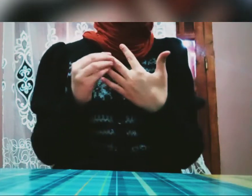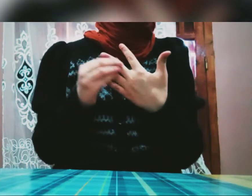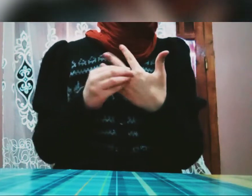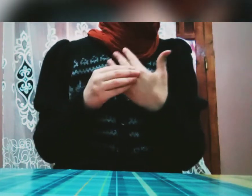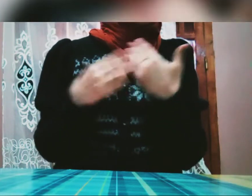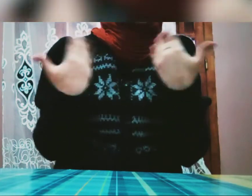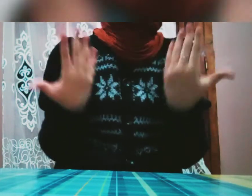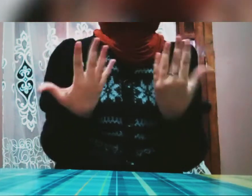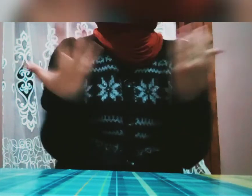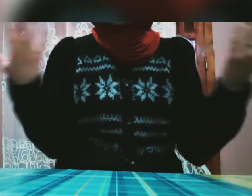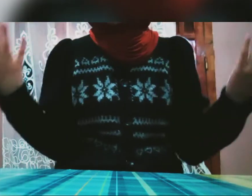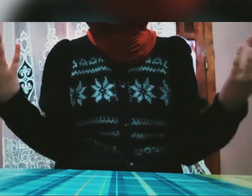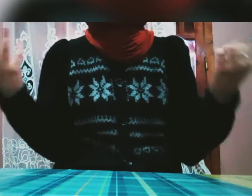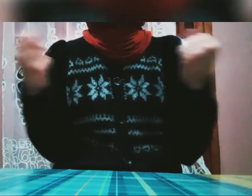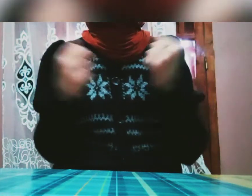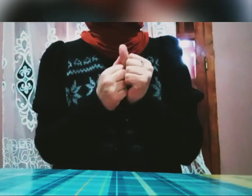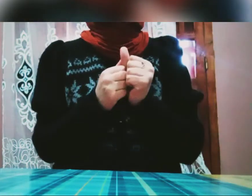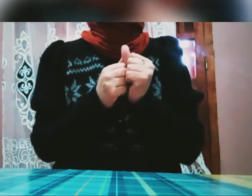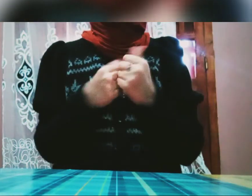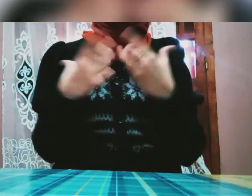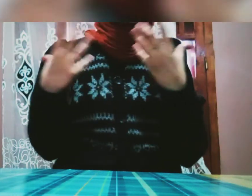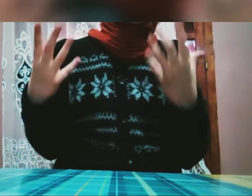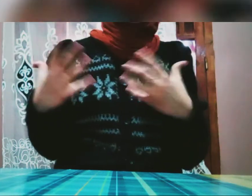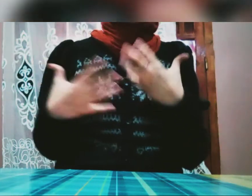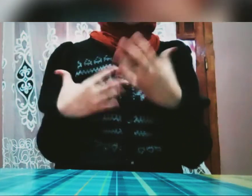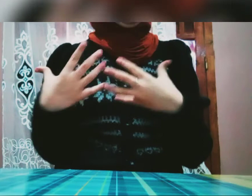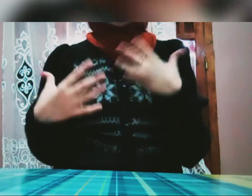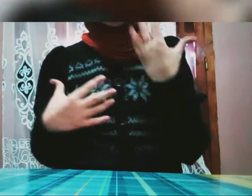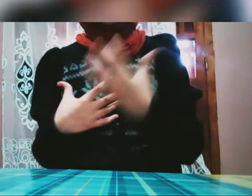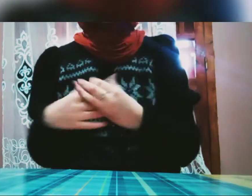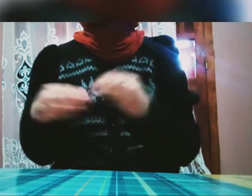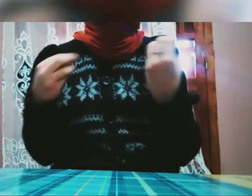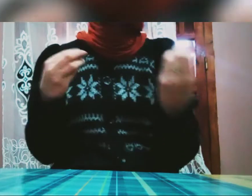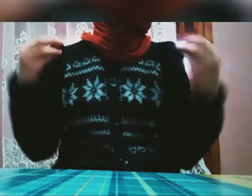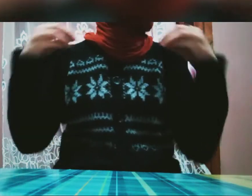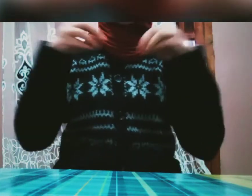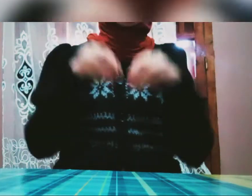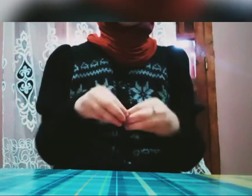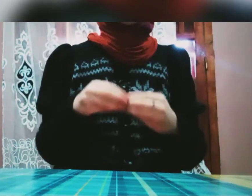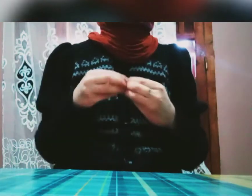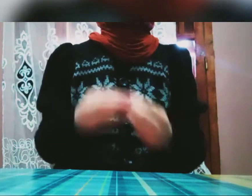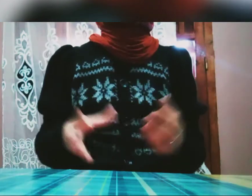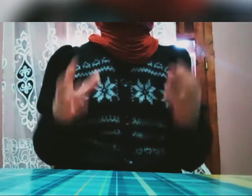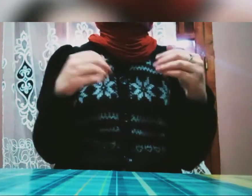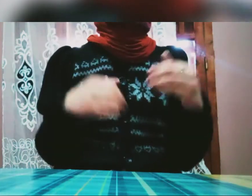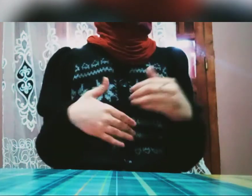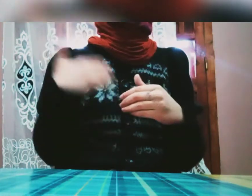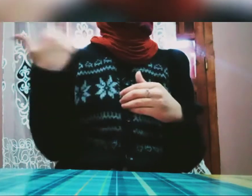تكون عارف كل يوم الحاجه اللي ديها وتكون منضبط فيها. يعني مثلا انا غدوه